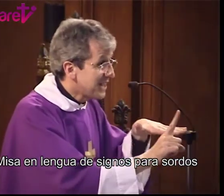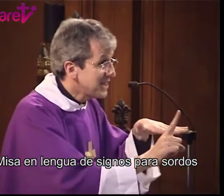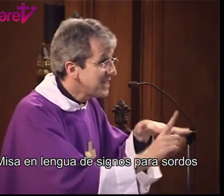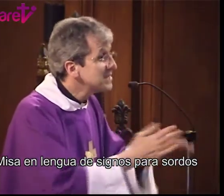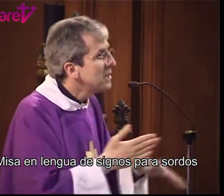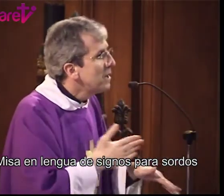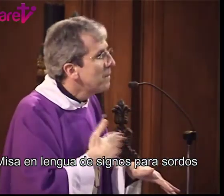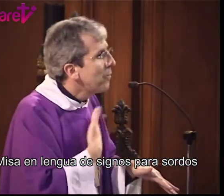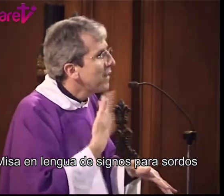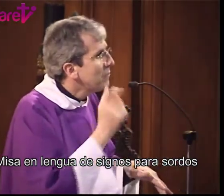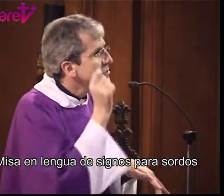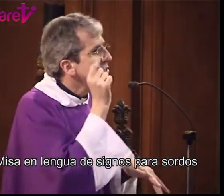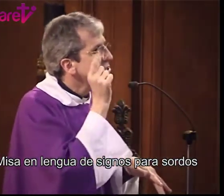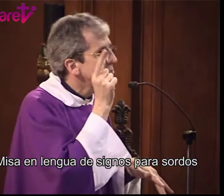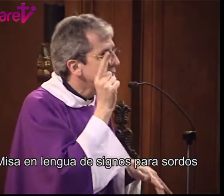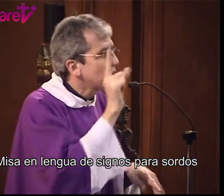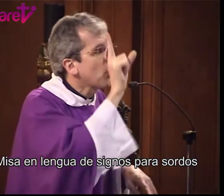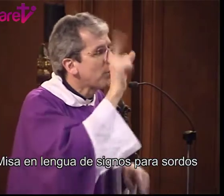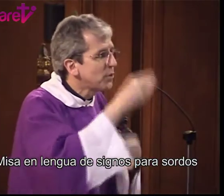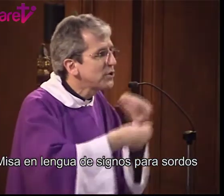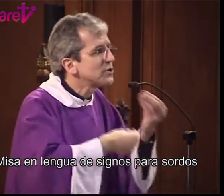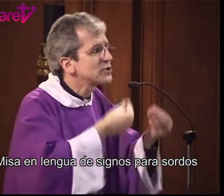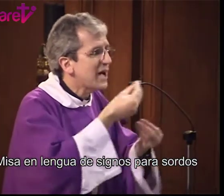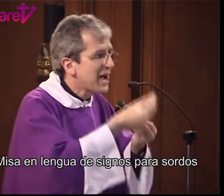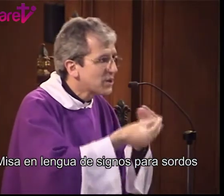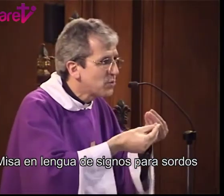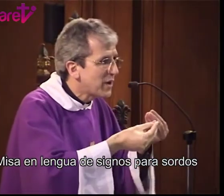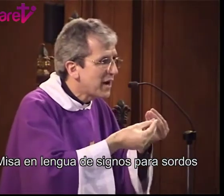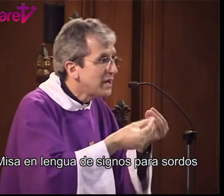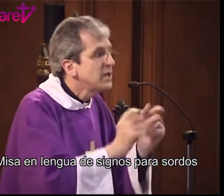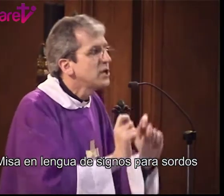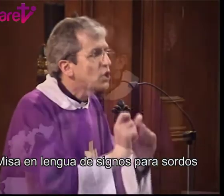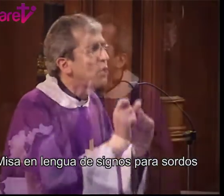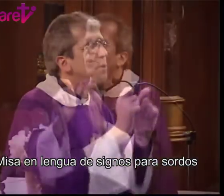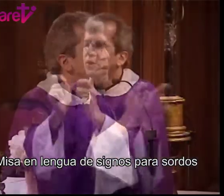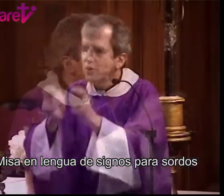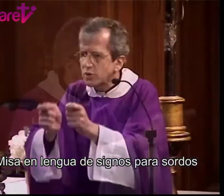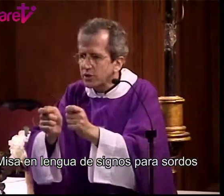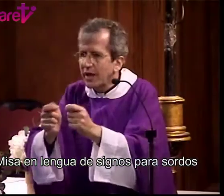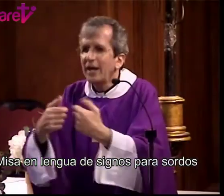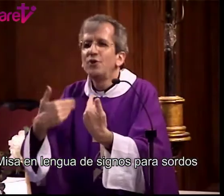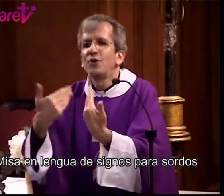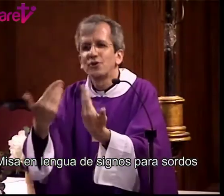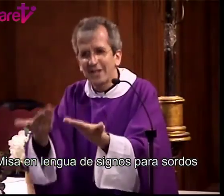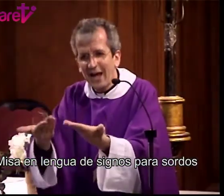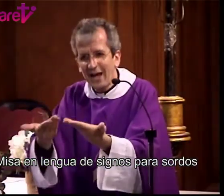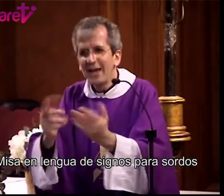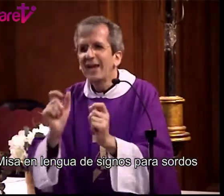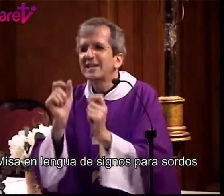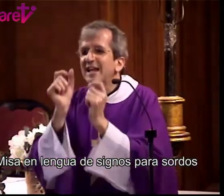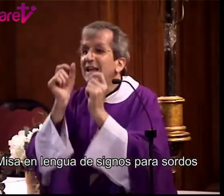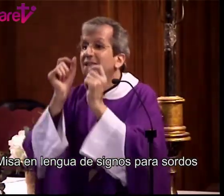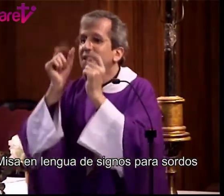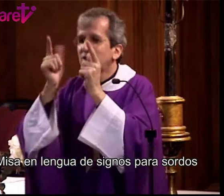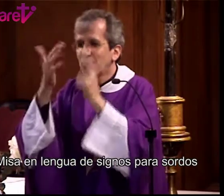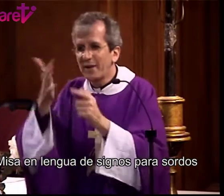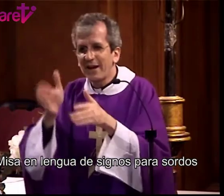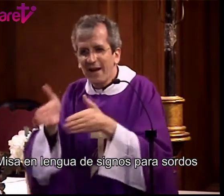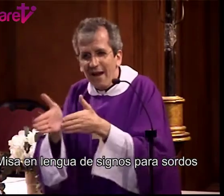circunstancias podamos descubrir cómo Dios actúa y cómo Dios nos da ese descubrir el